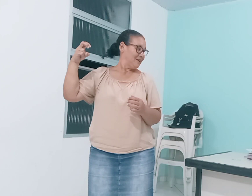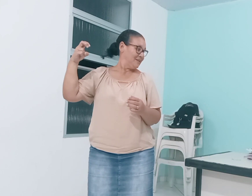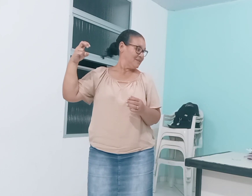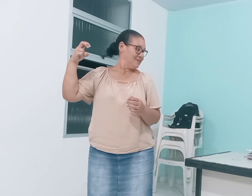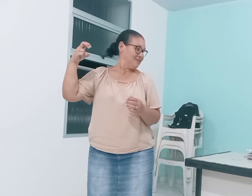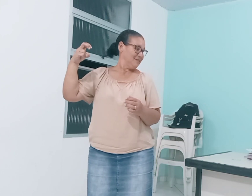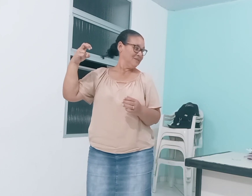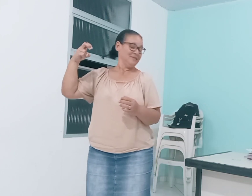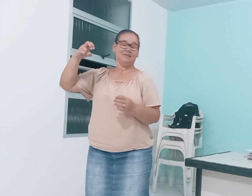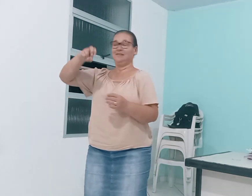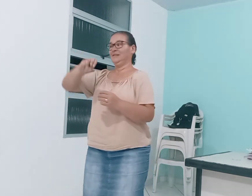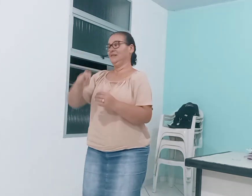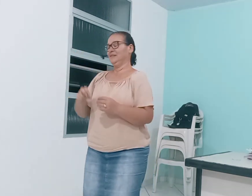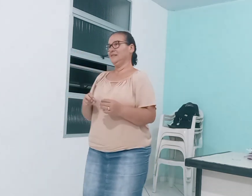Dia